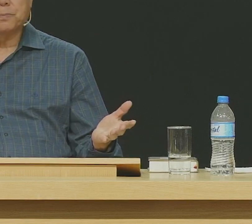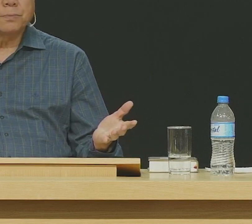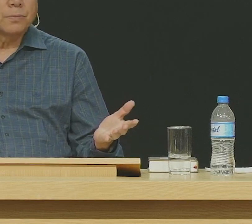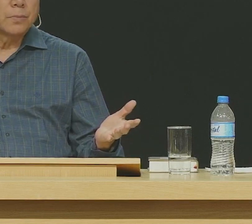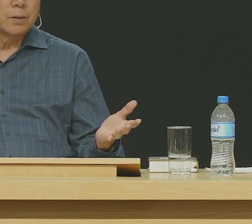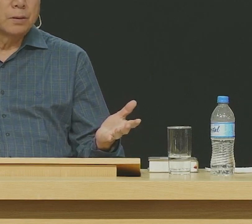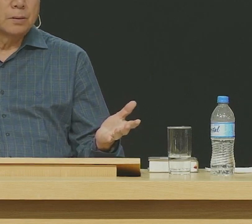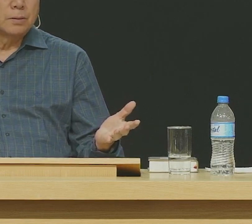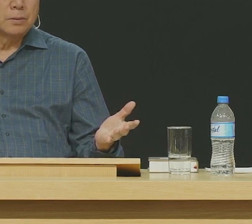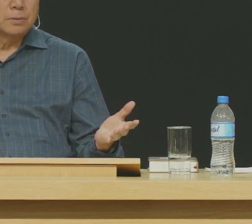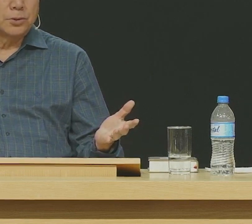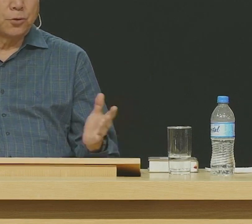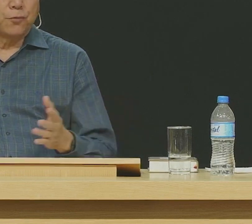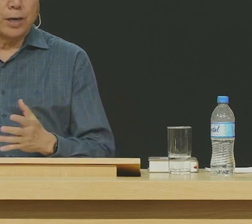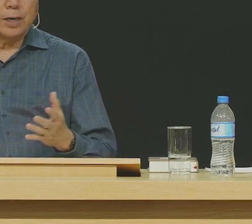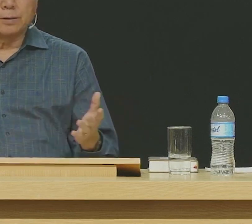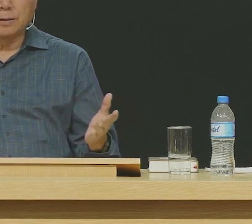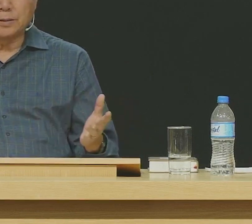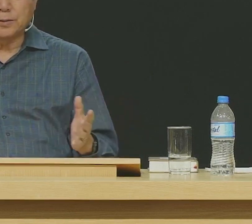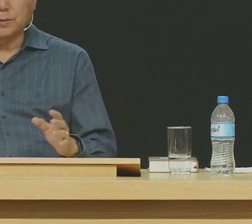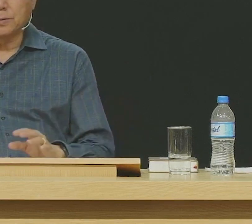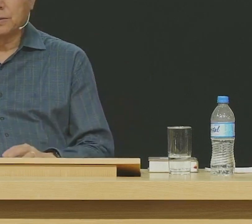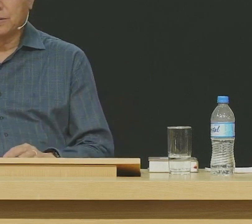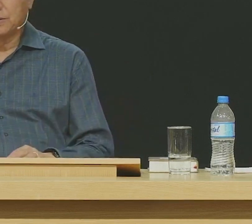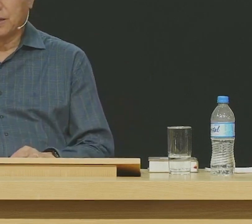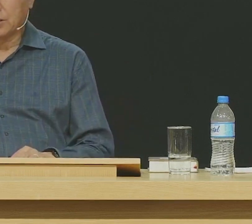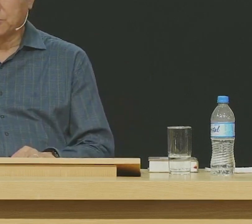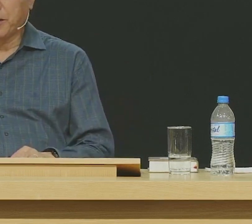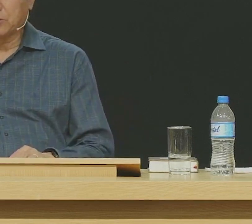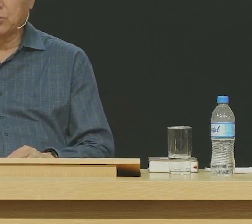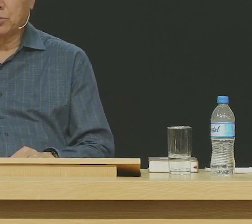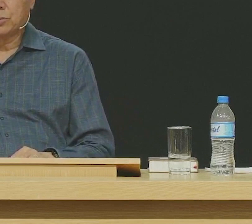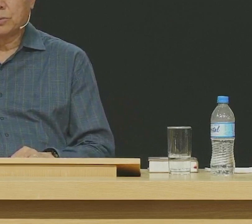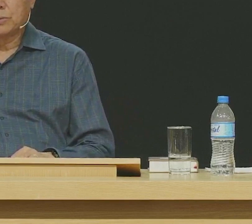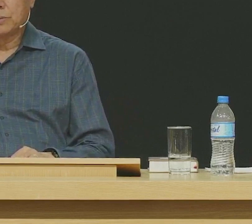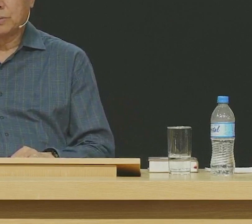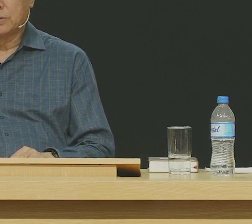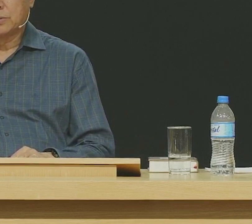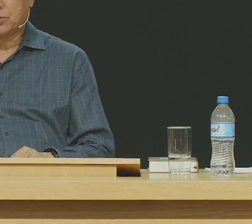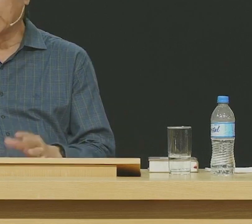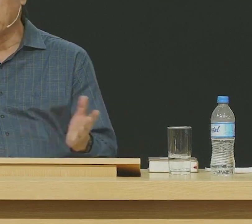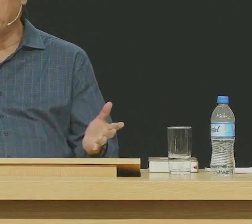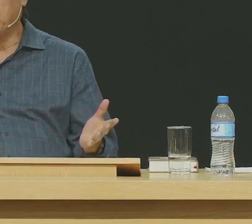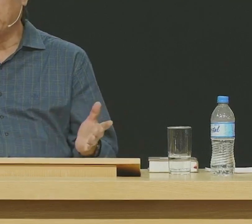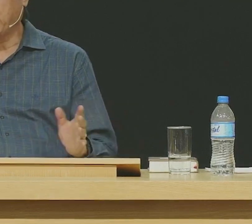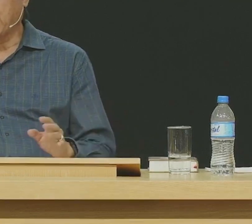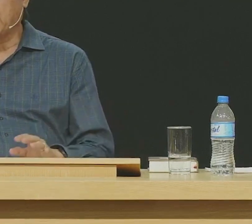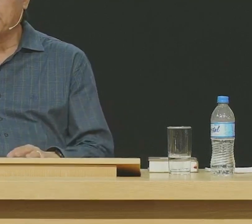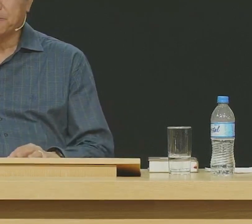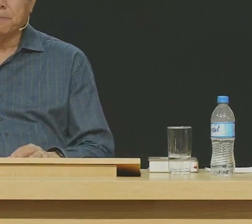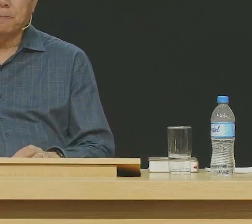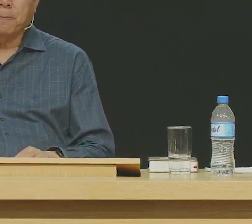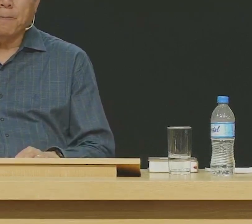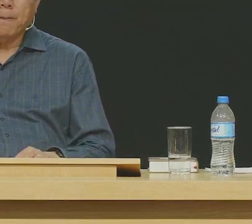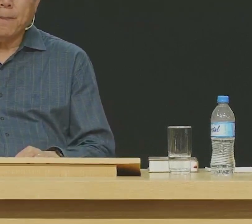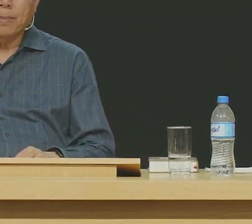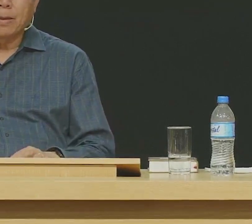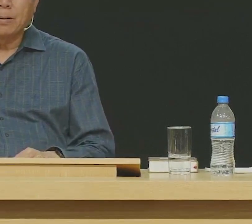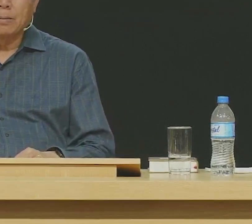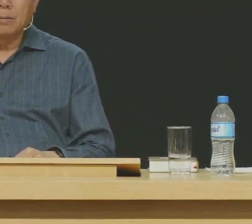Todavia, se eu falar nesse aspecto, já terminei de falar.